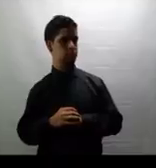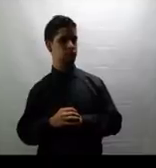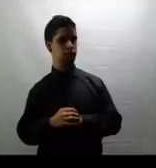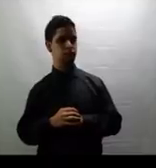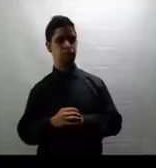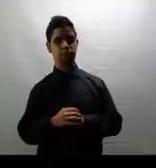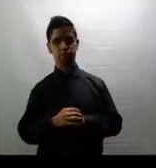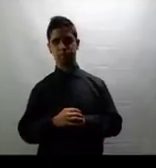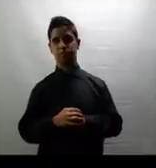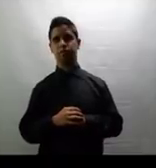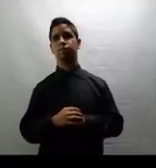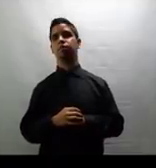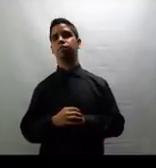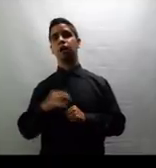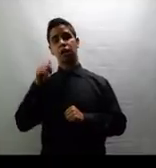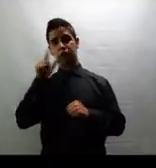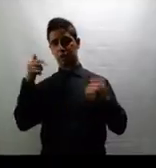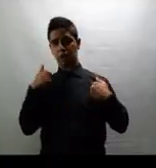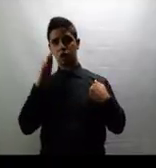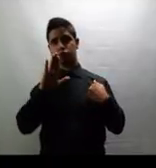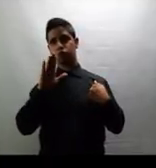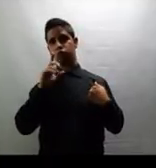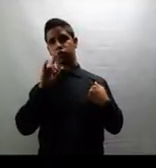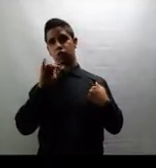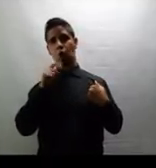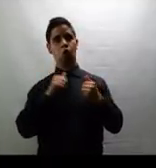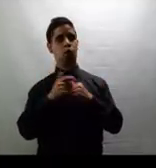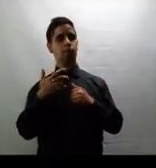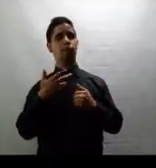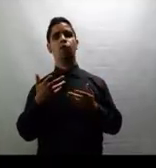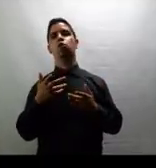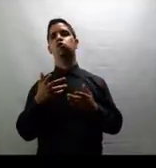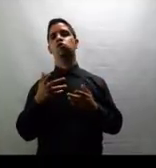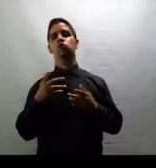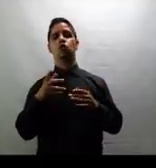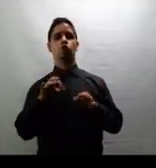o sea con discos suelta como a veces